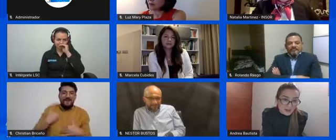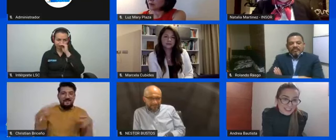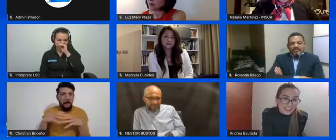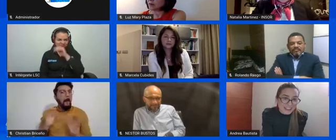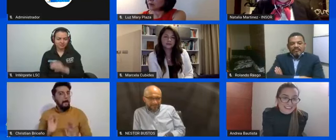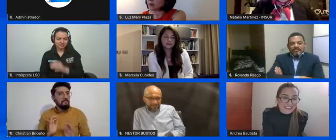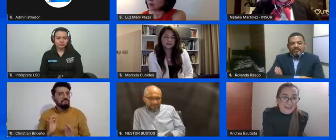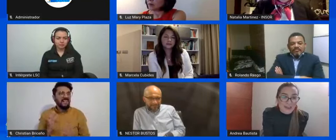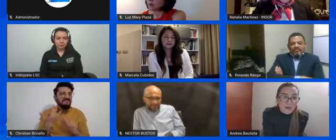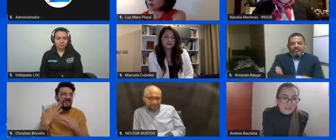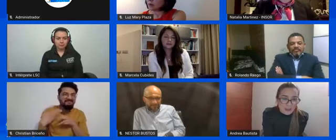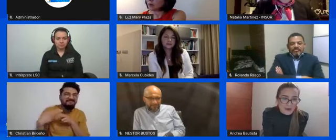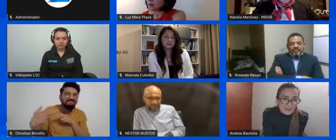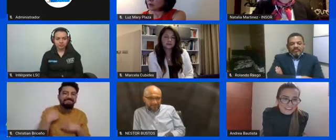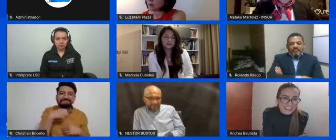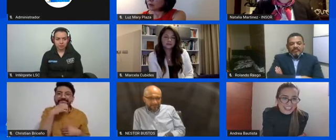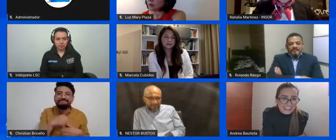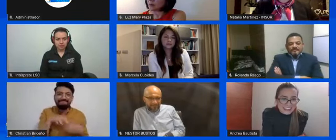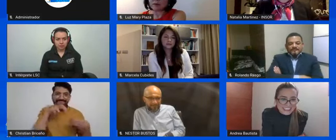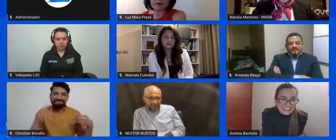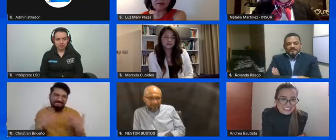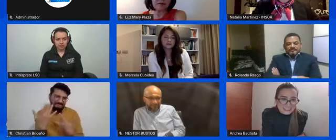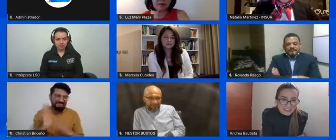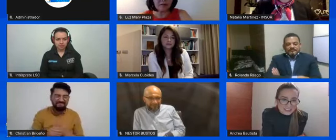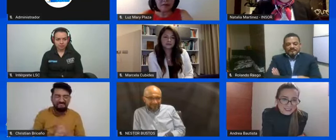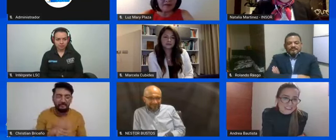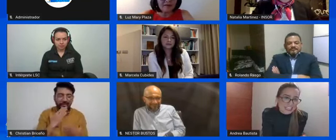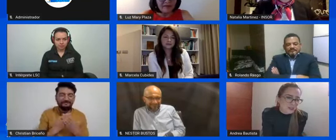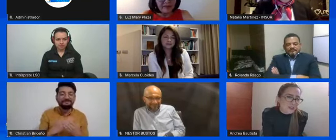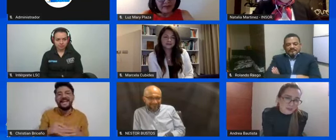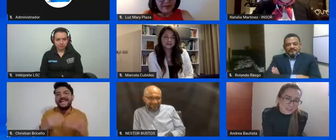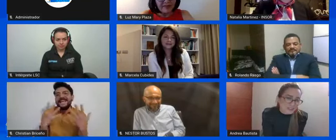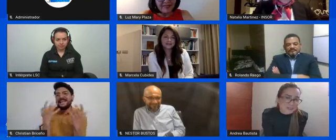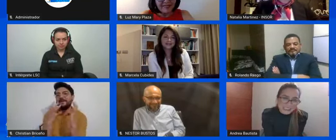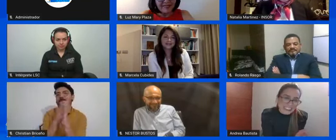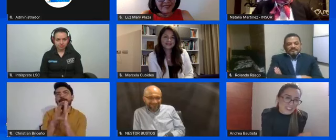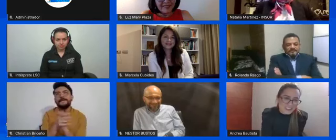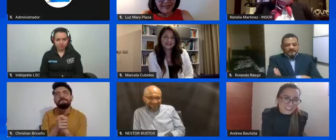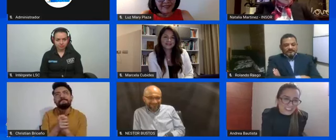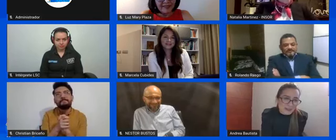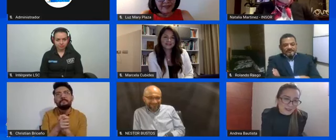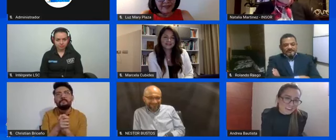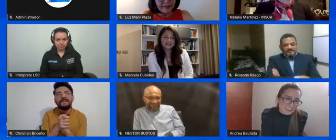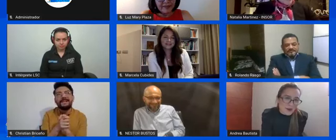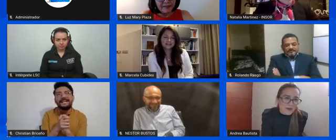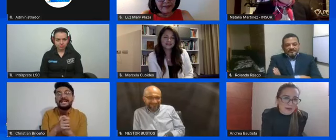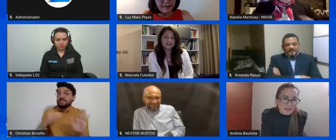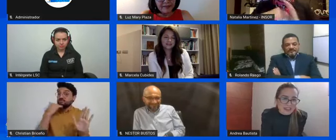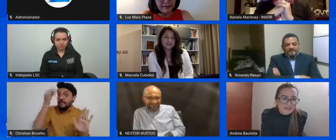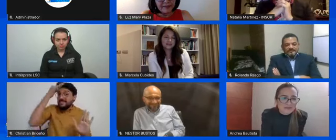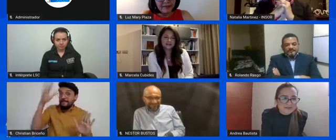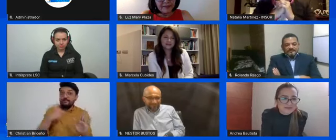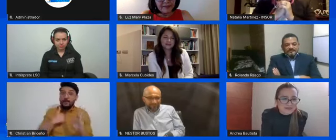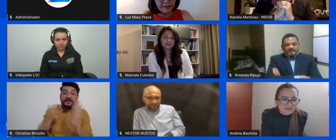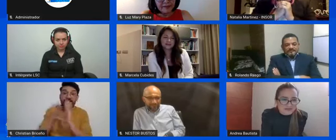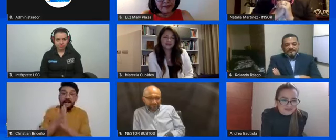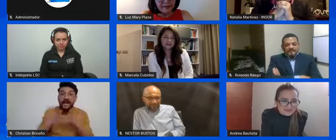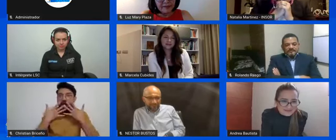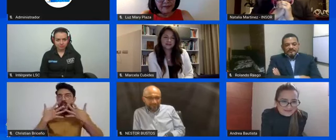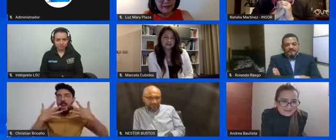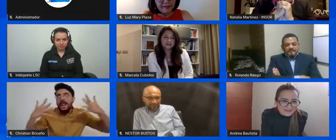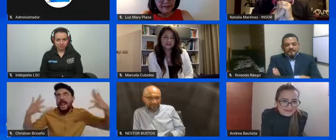Y realmente estoy sorprendido de esta invitación y que digas que es la cuota joven de este espacio. Ya en otro momento